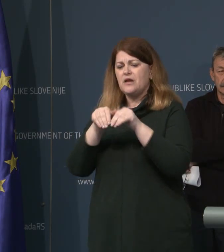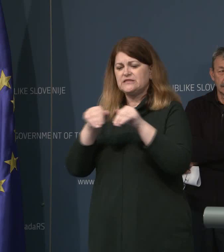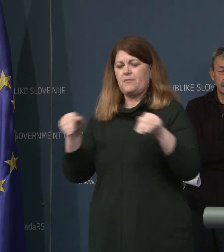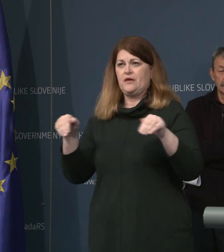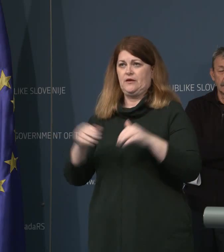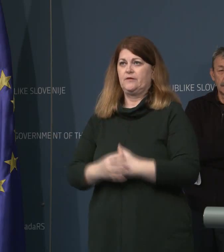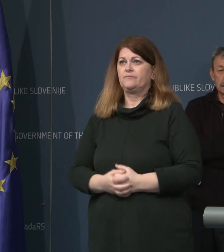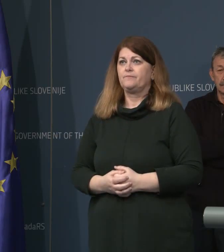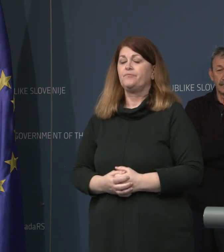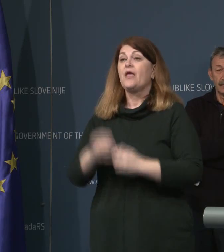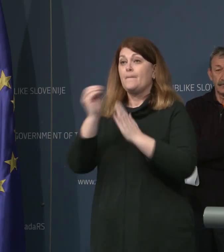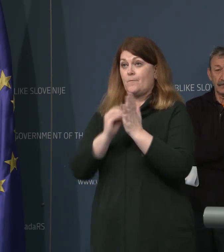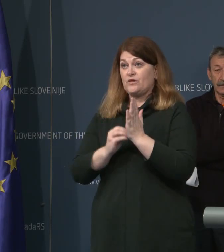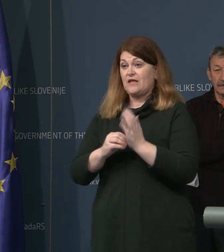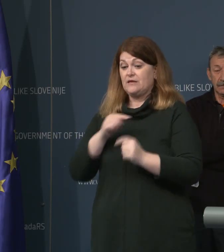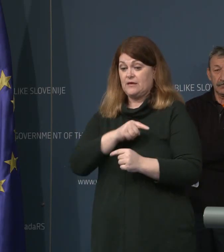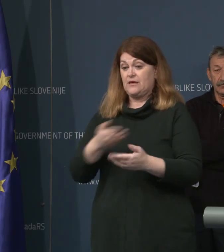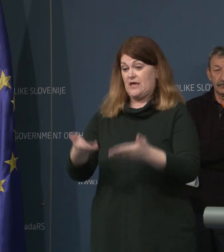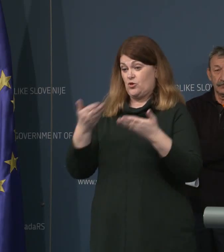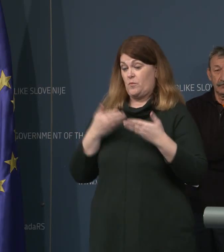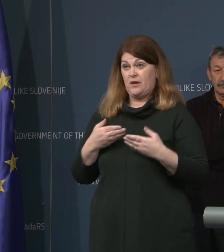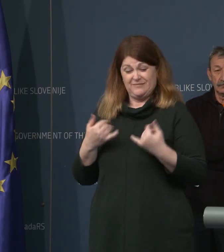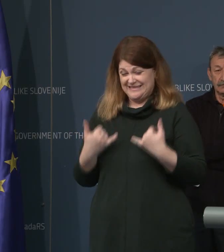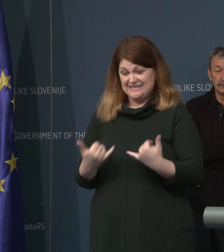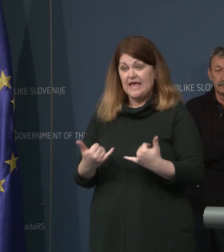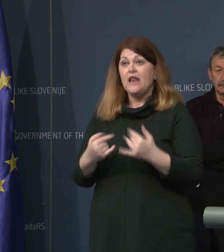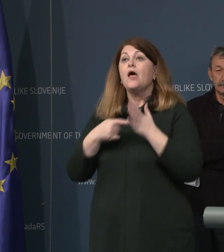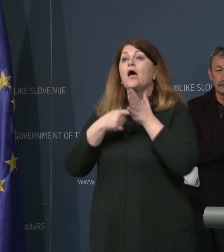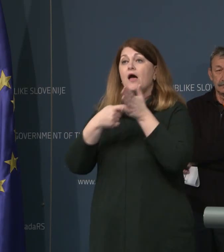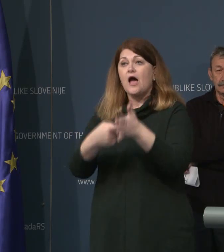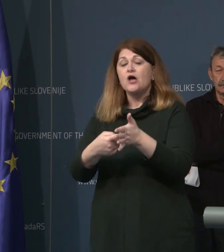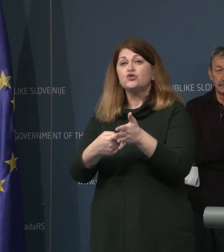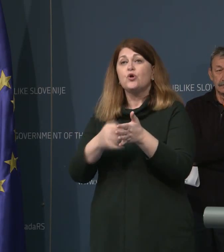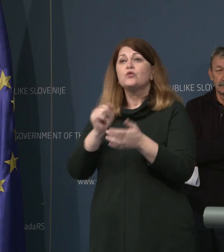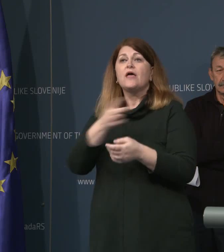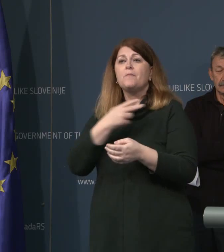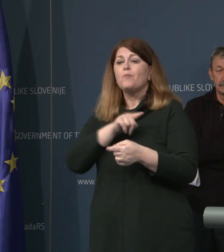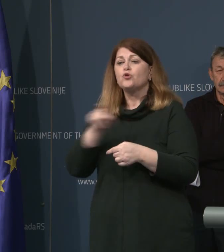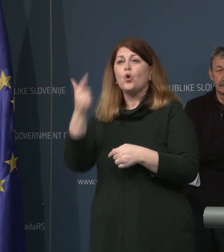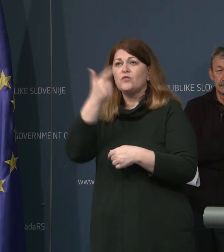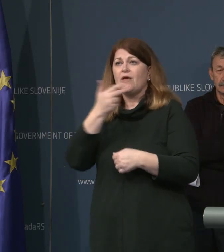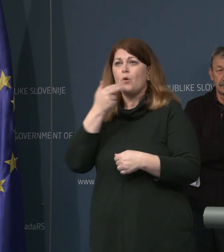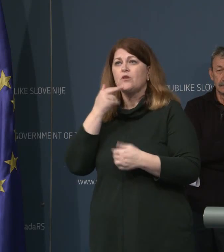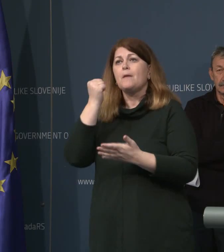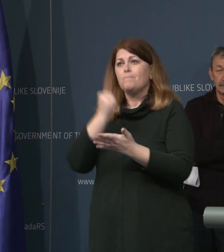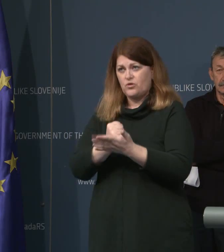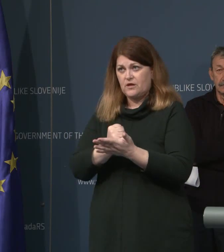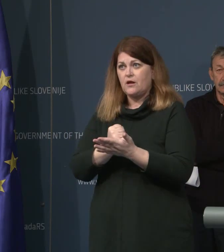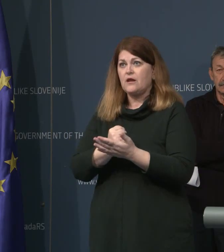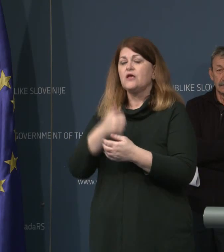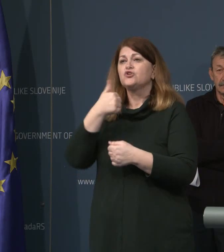zamejili. Podatki, ki sem jih prejela pravkar, kažejo, da imamo do 14. ure